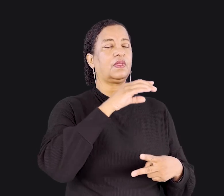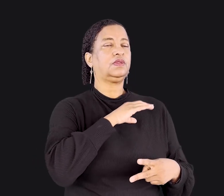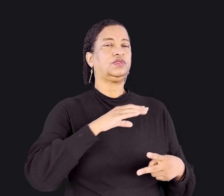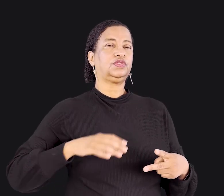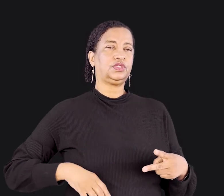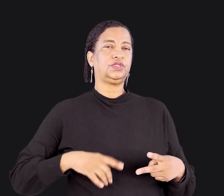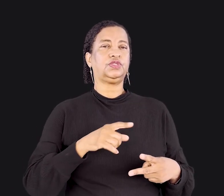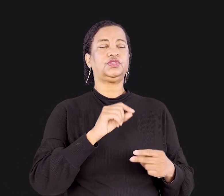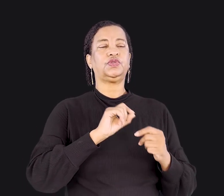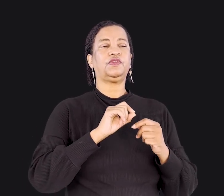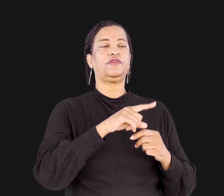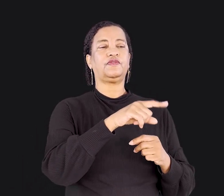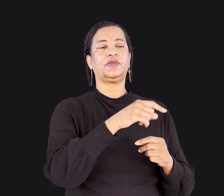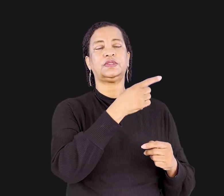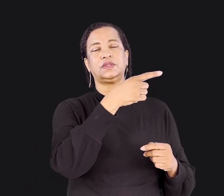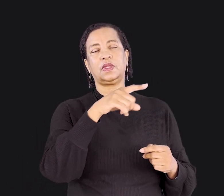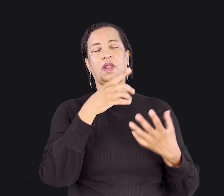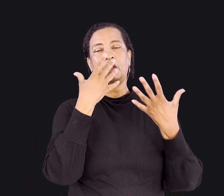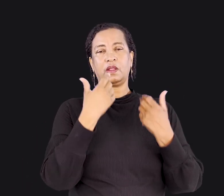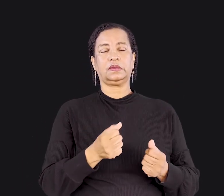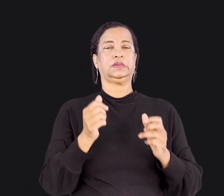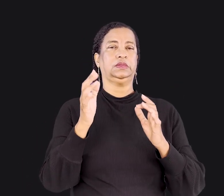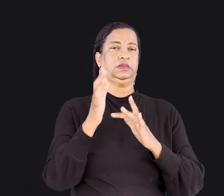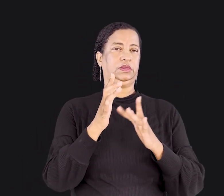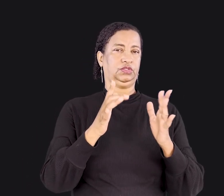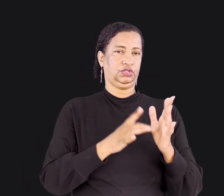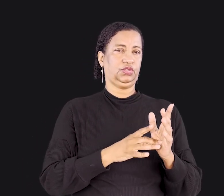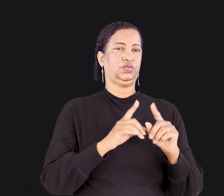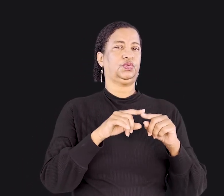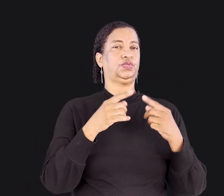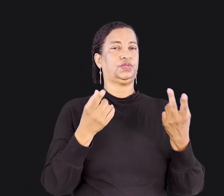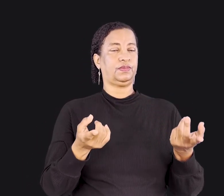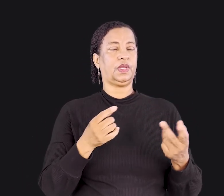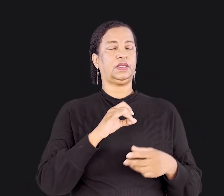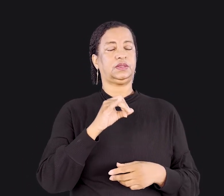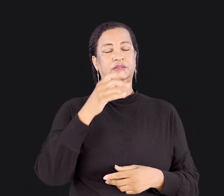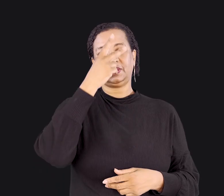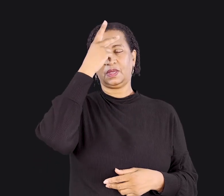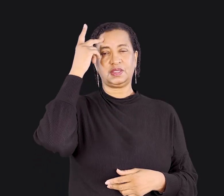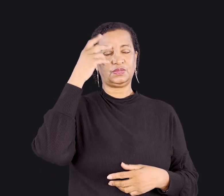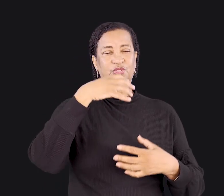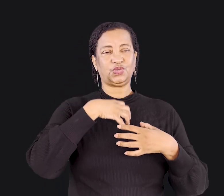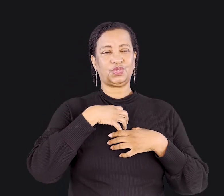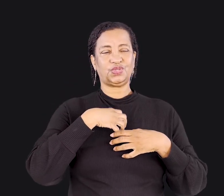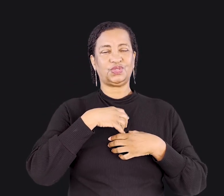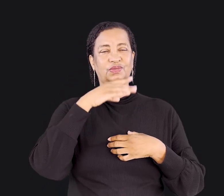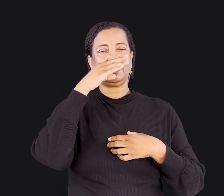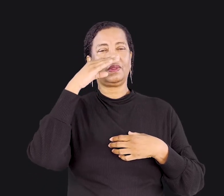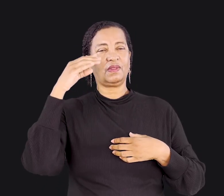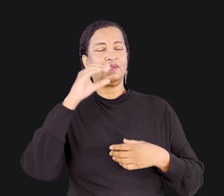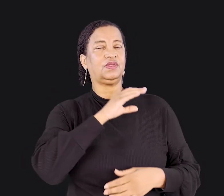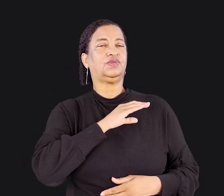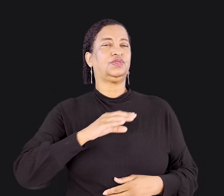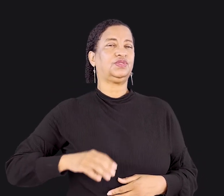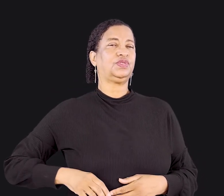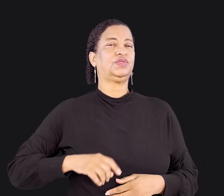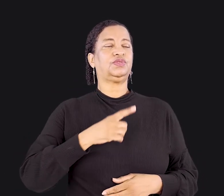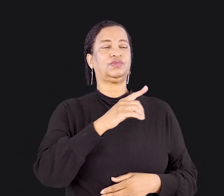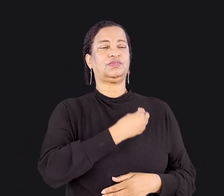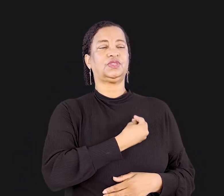as leva a Cristo e à salvação. Mas suponhamos que as pessoas sintam a fragrância de Cristo sendo exalada da sua vida